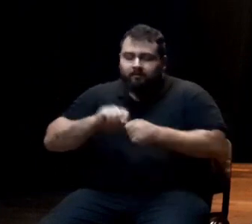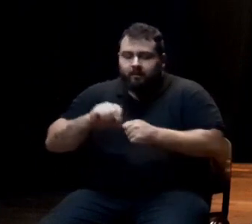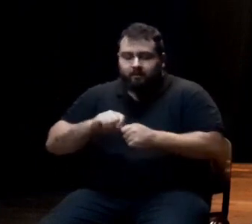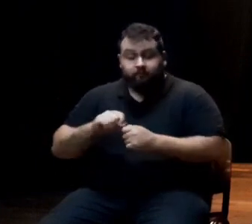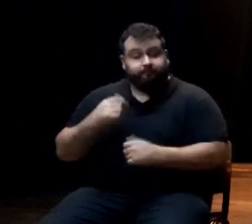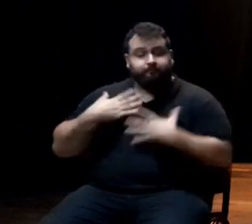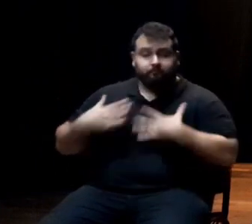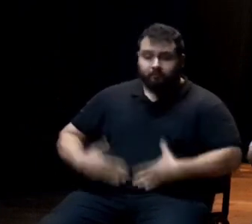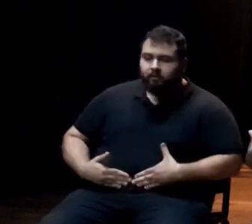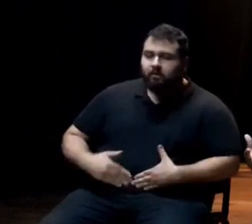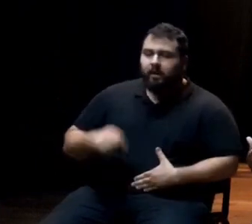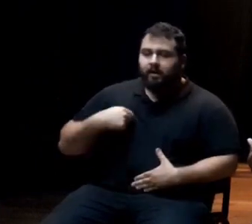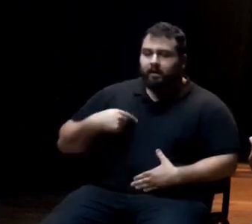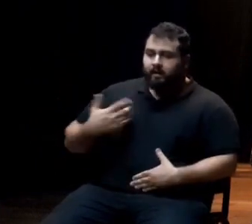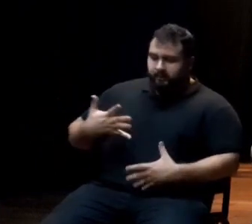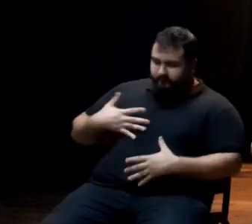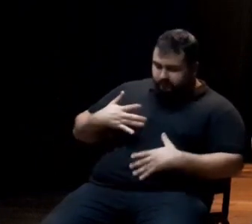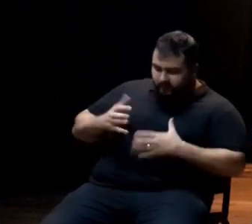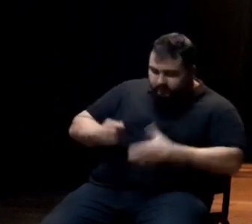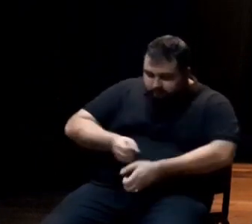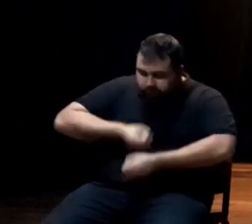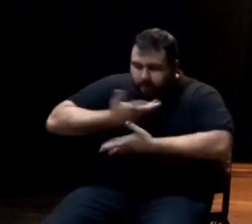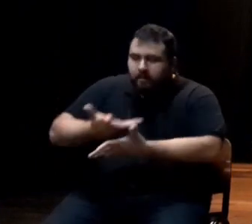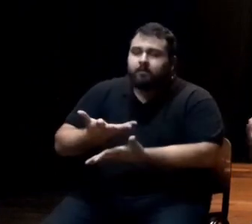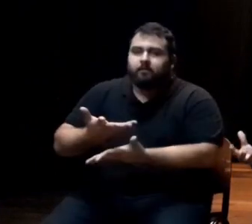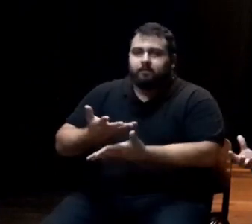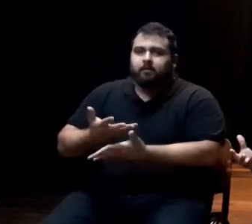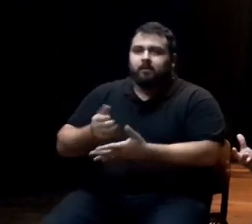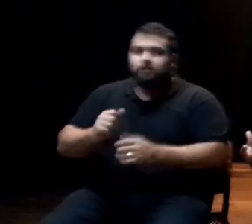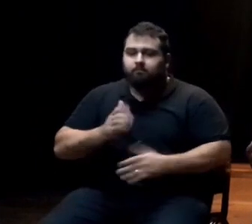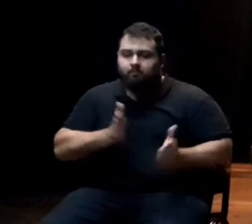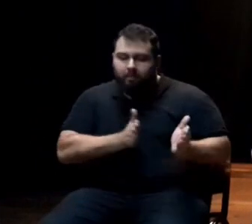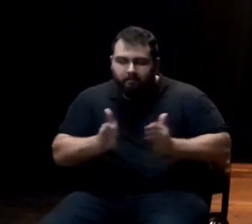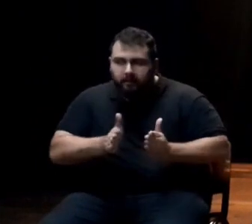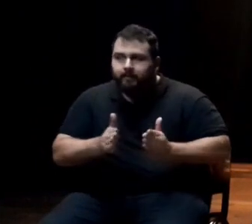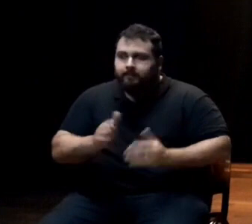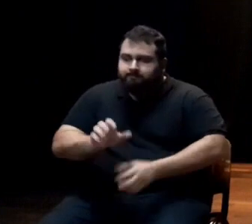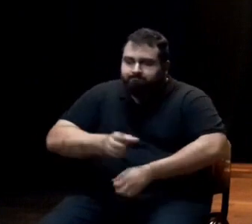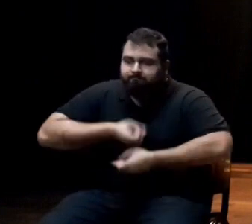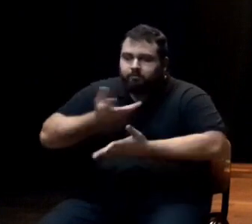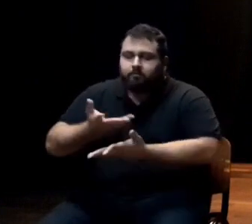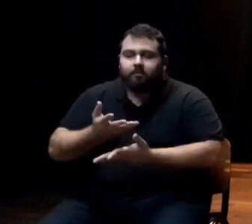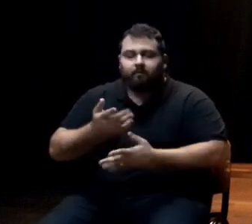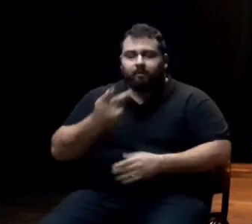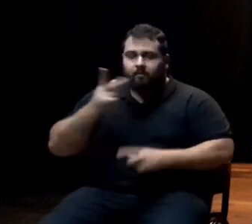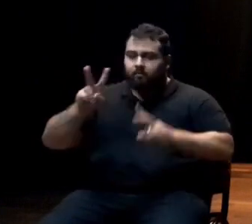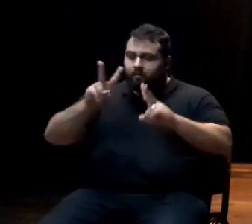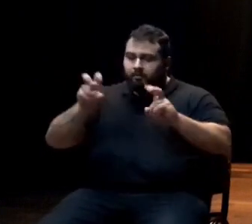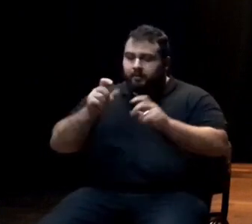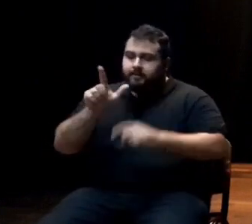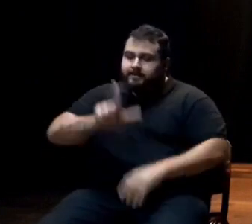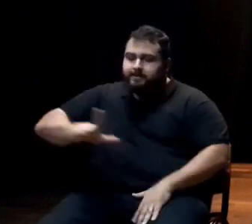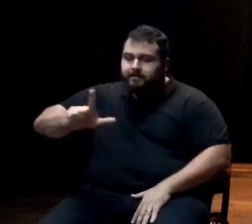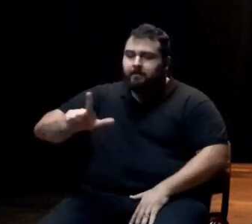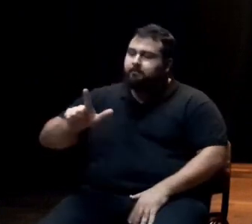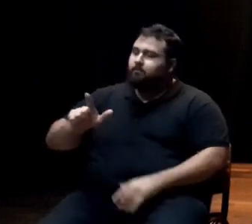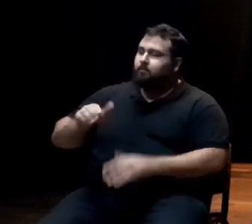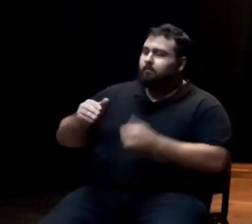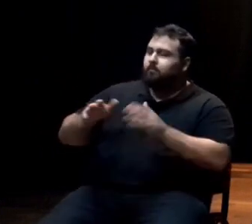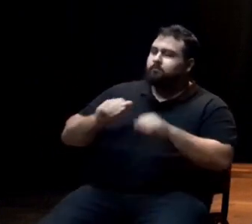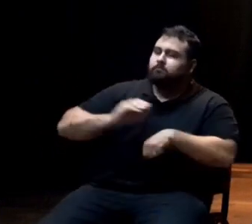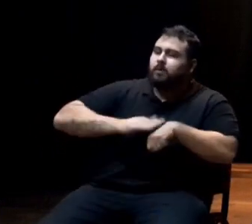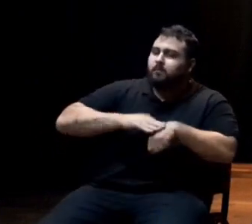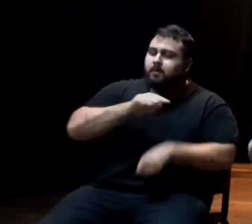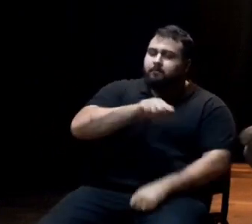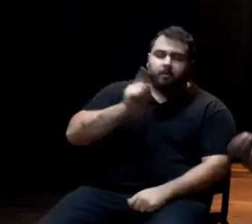corpo ele vai falar naquele momento. Quando a gente vai falar sobre literatura para pessoas surdas, você tem que fazer uma